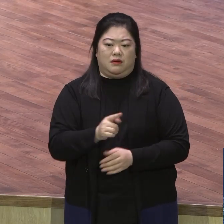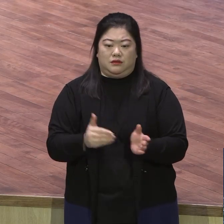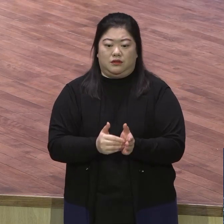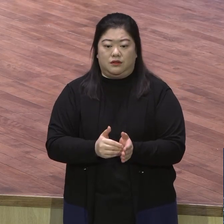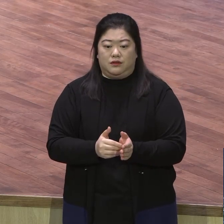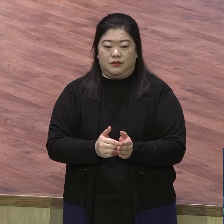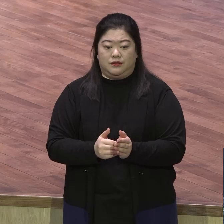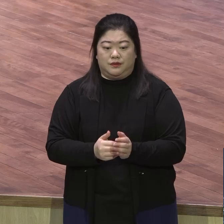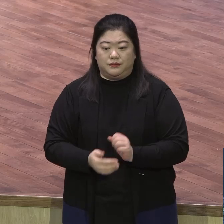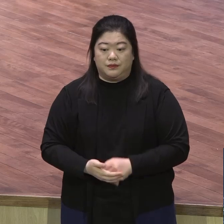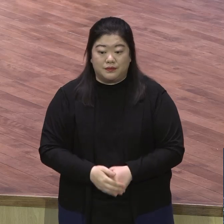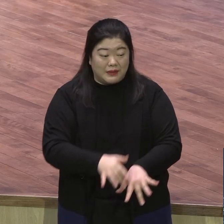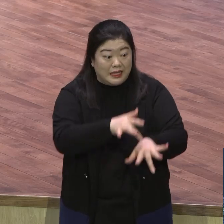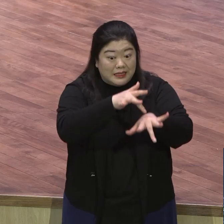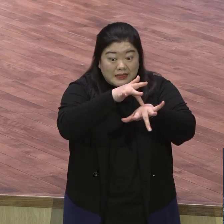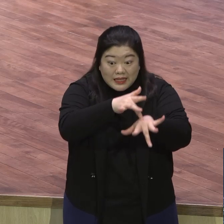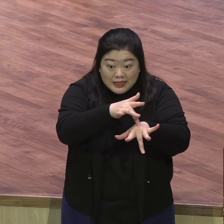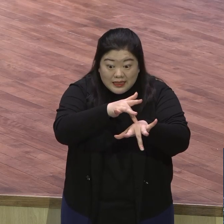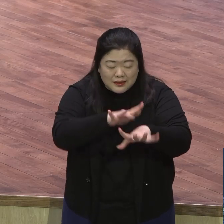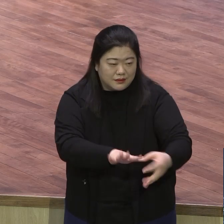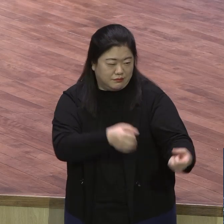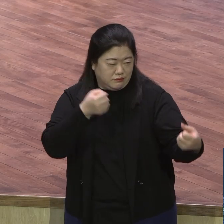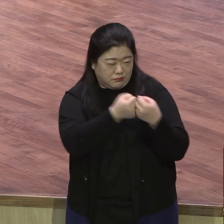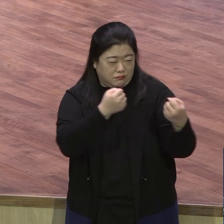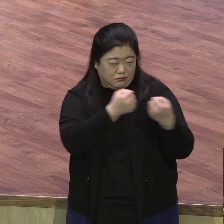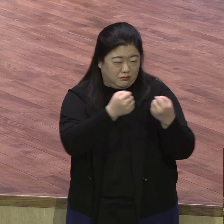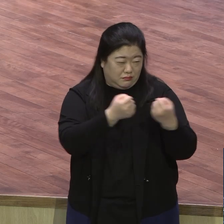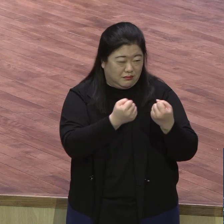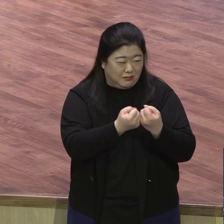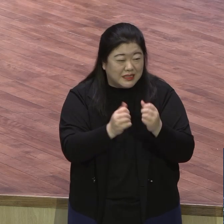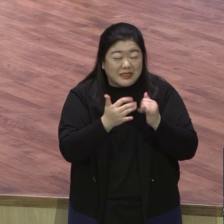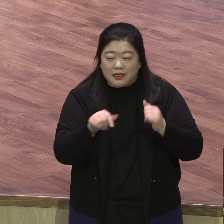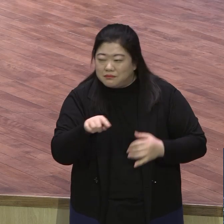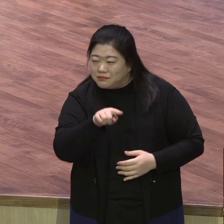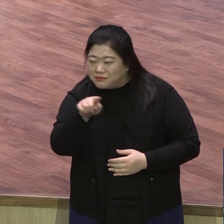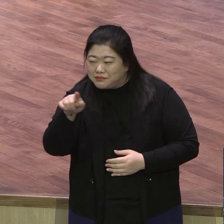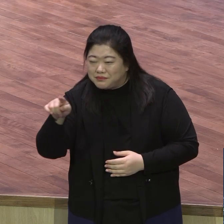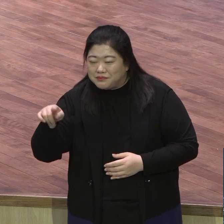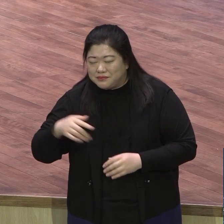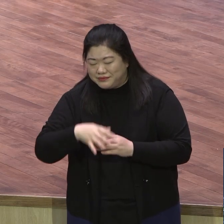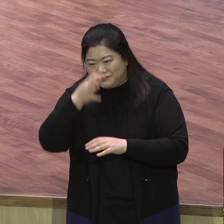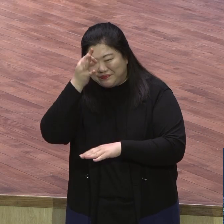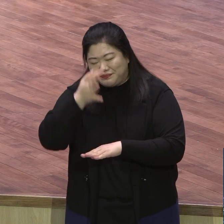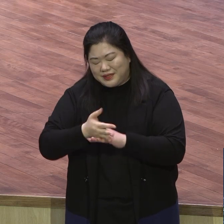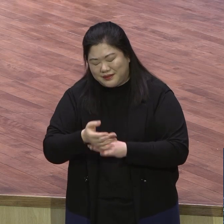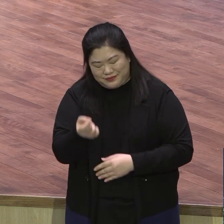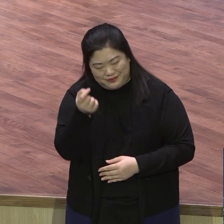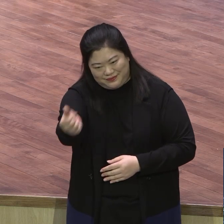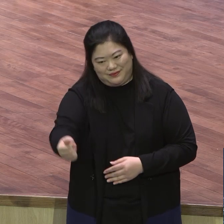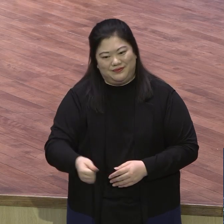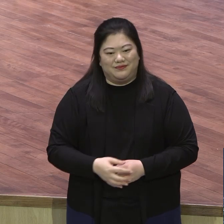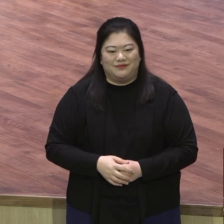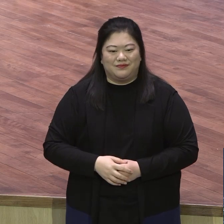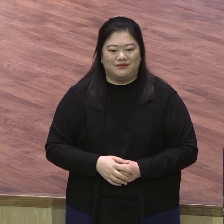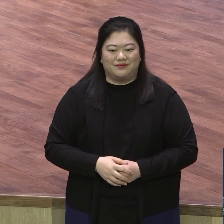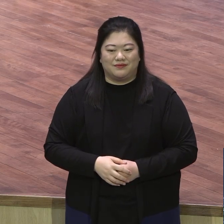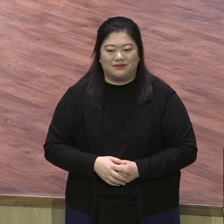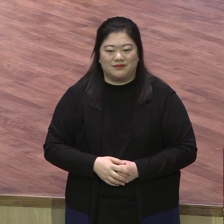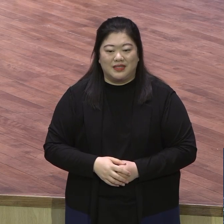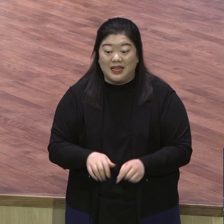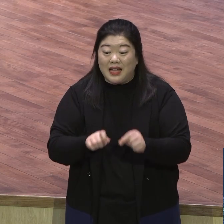사단과 영적 싸움을 싸우는 사람을 별로 볼 수 없어요. 거의 다 사람과 싸워요. 이미 사단에게